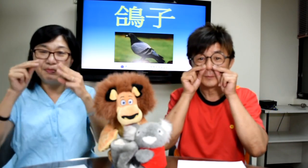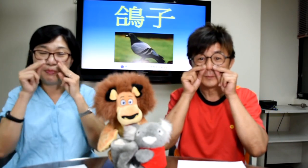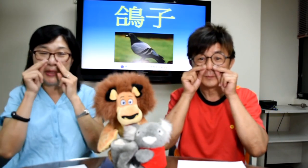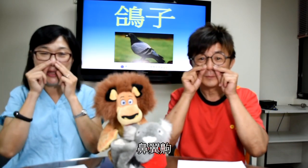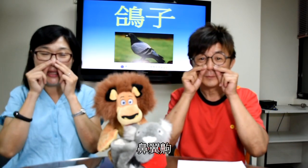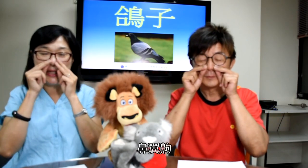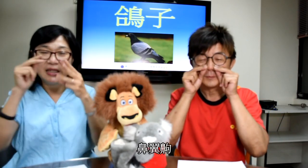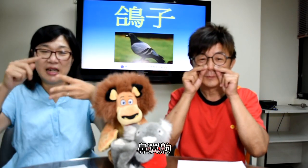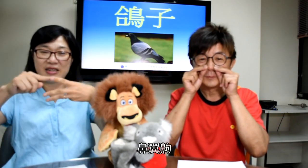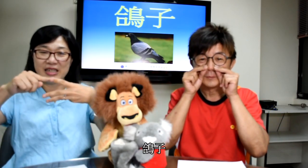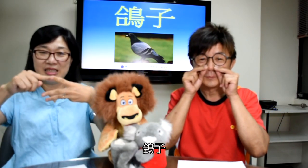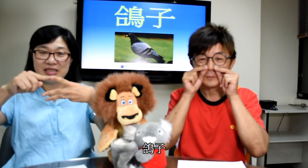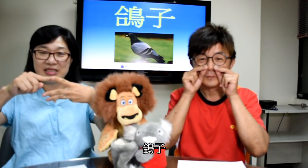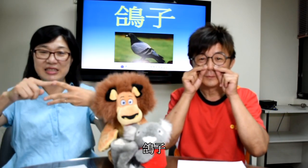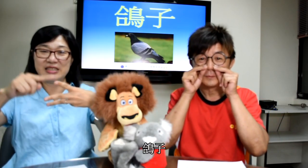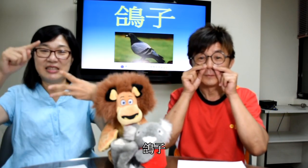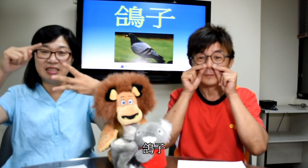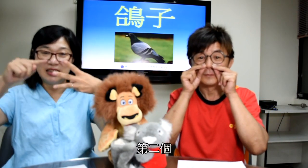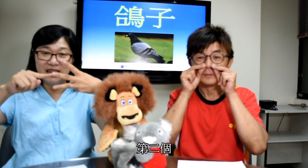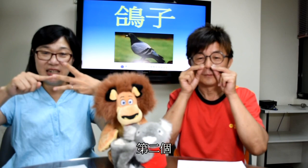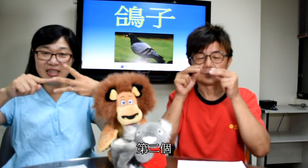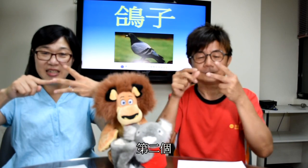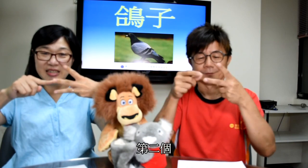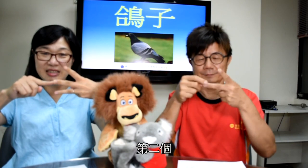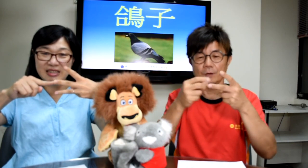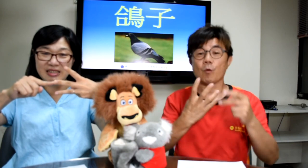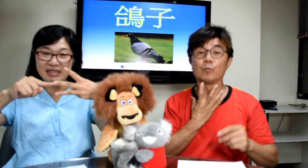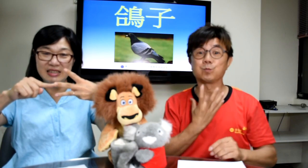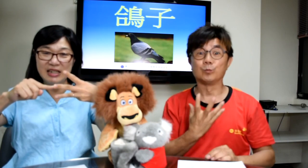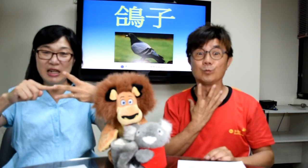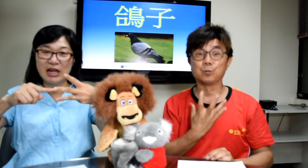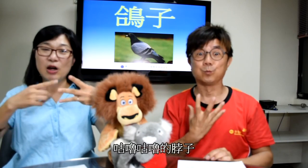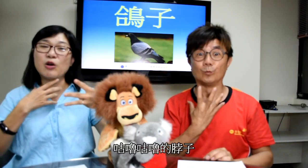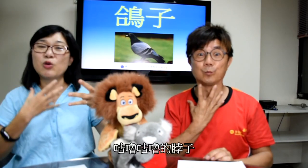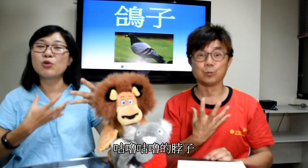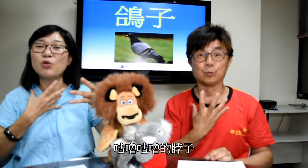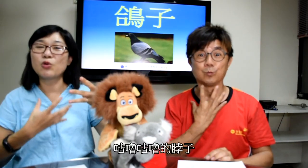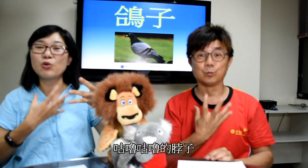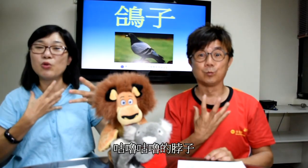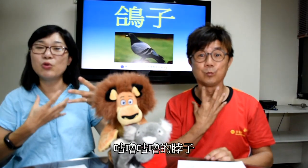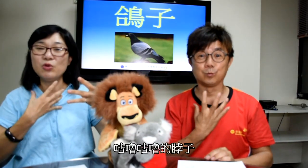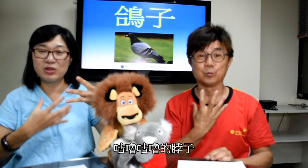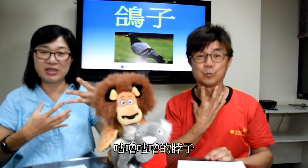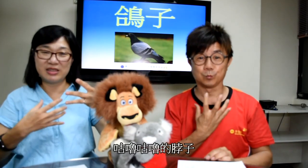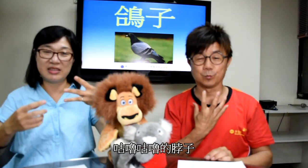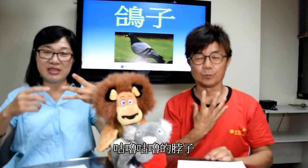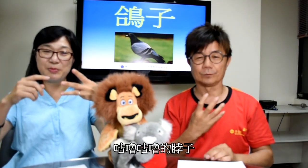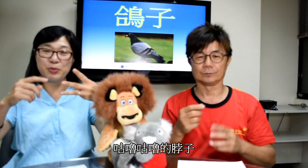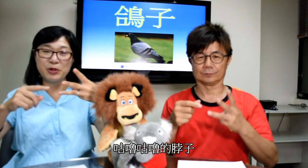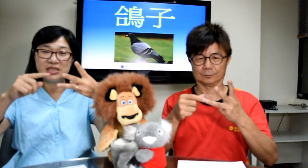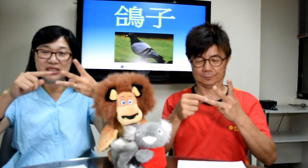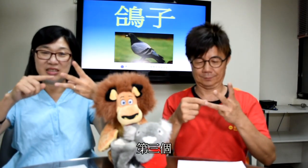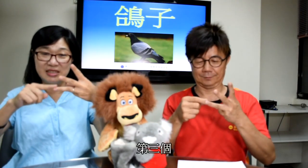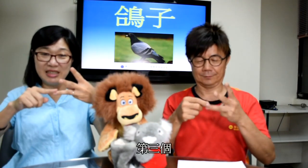鼻翼，好，鸽子。第二个，咕噜咕噜咕噜咕噜的脖子。第三